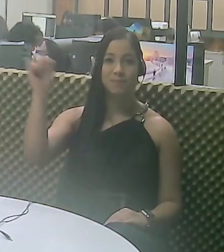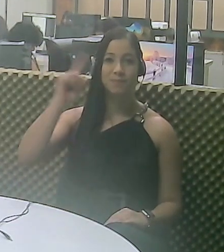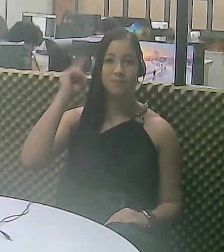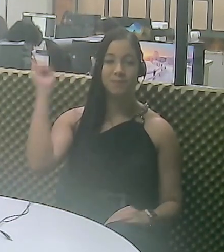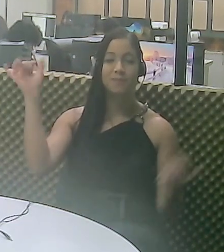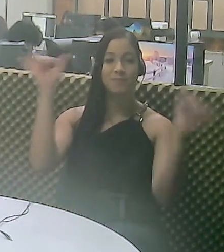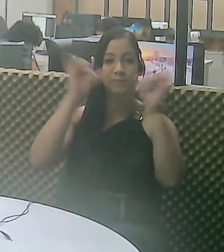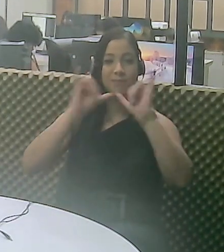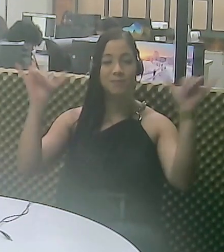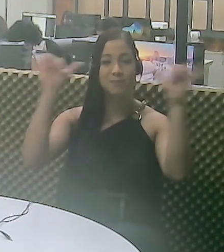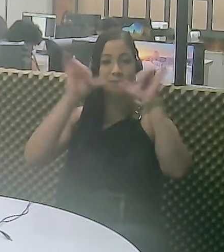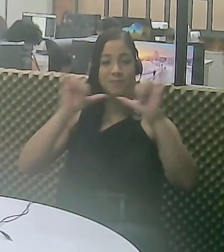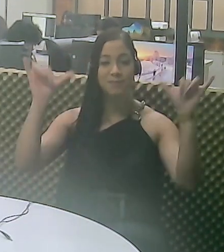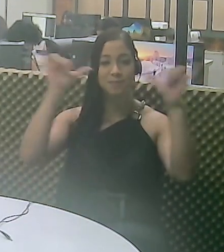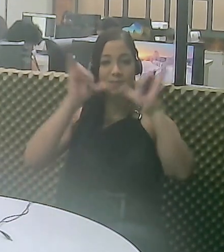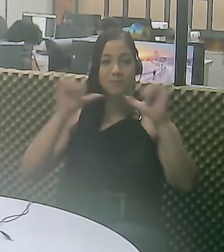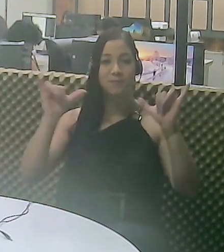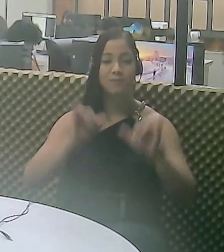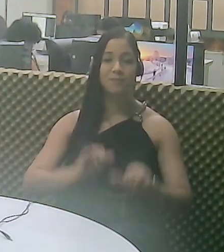Giro de